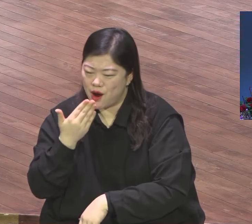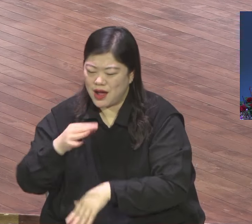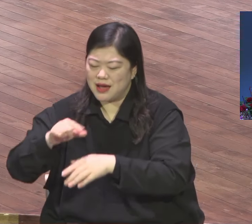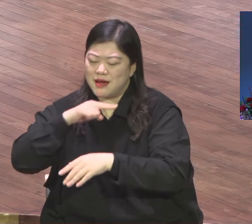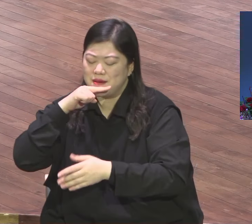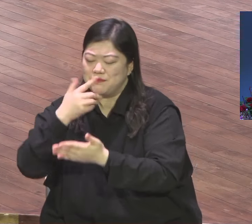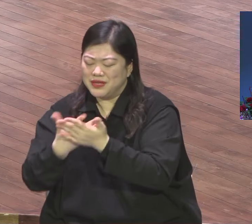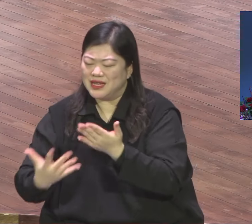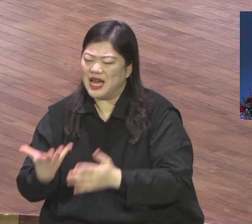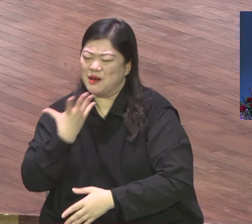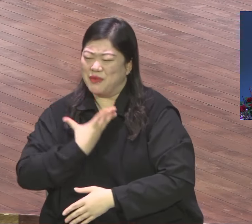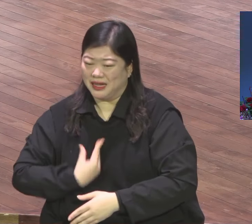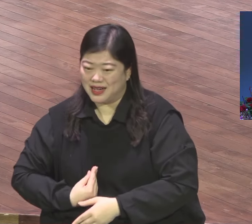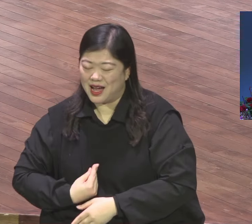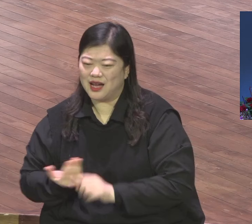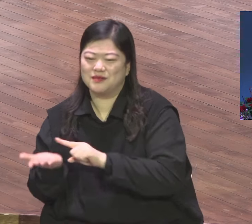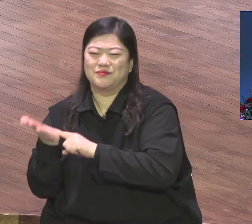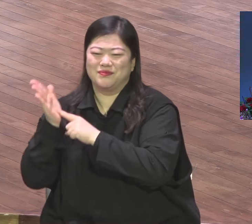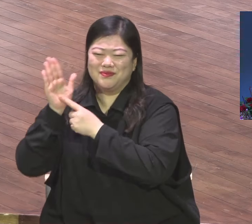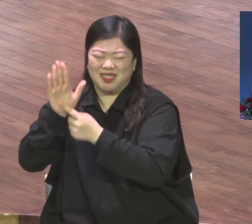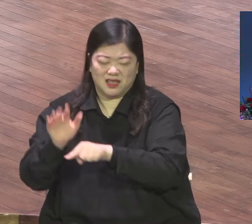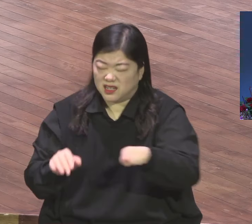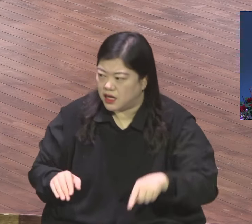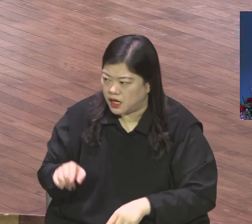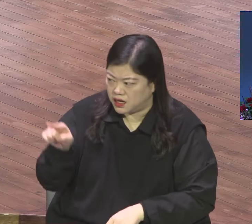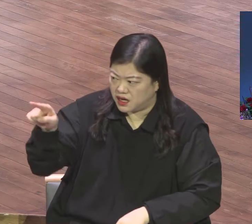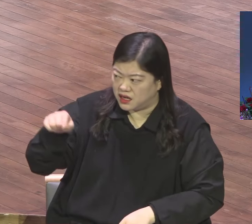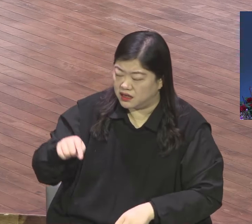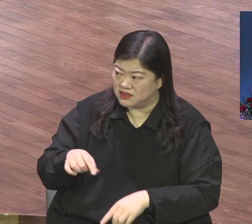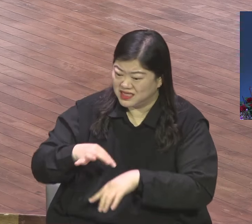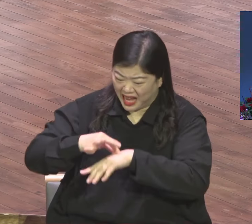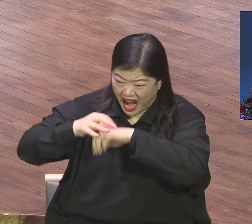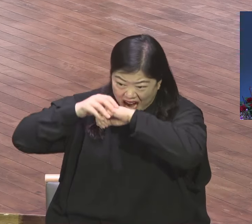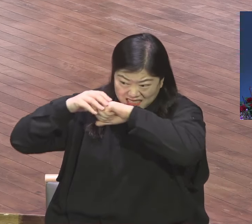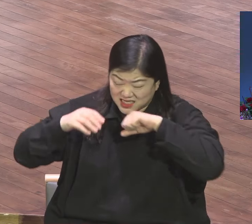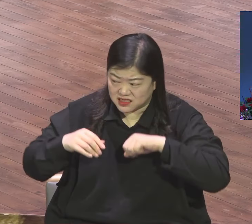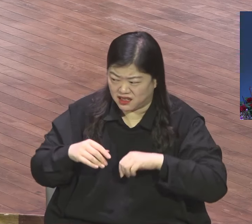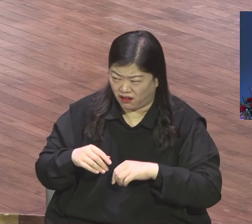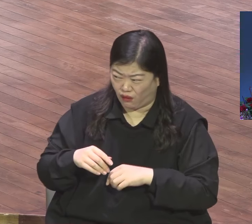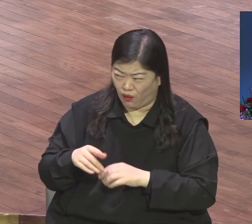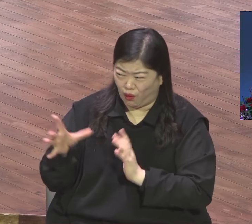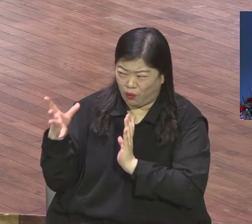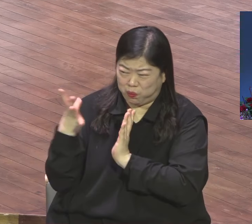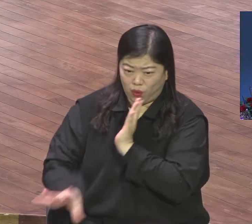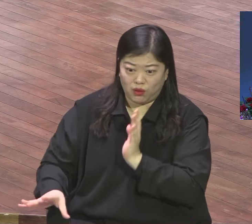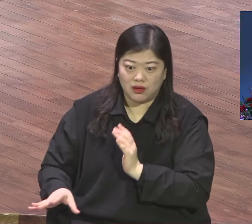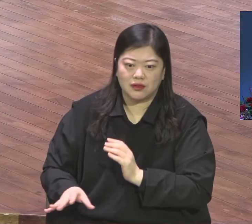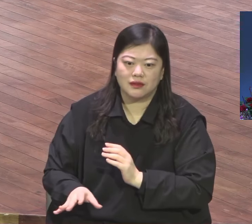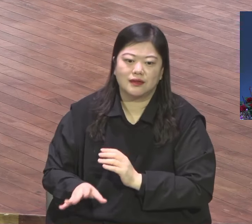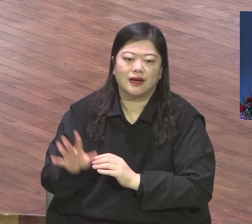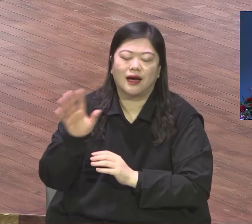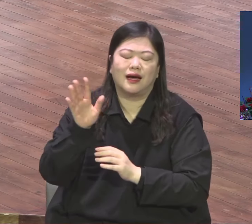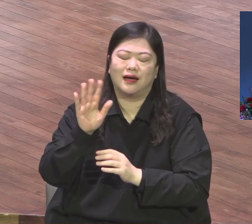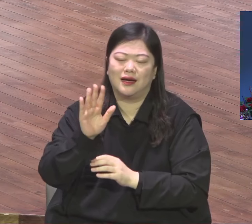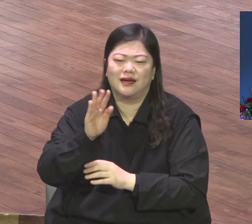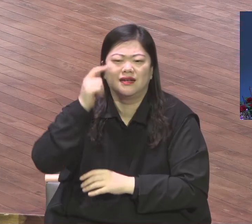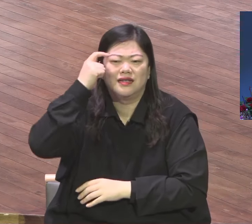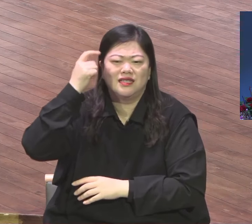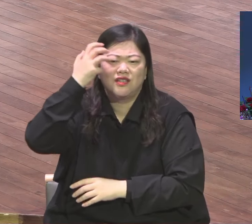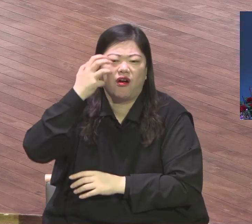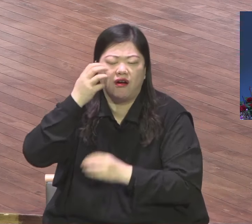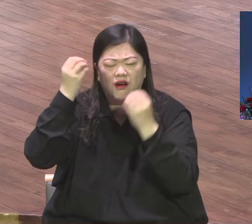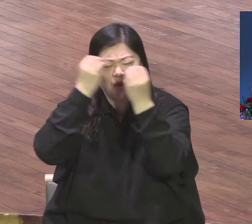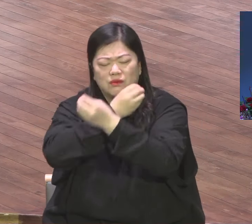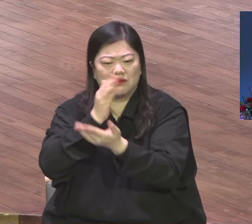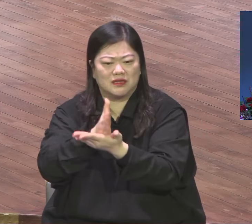피를 마십시다 하니까 식인종들 모였다 그랬어요. 영적으로 못 깨달으면 그렇게 맨날